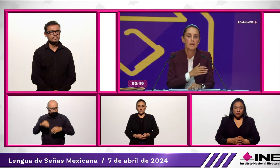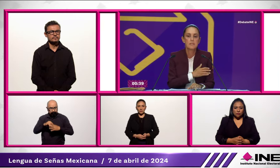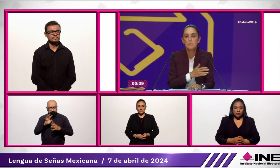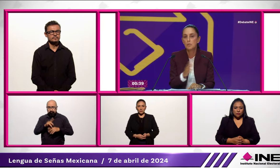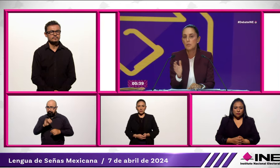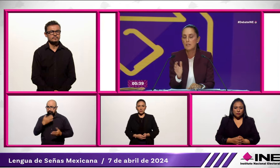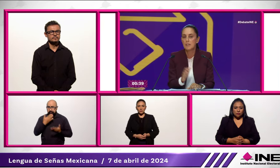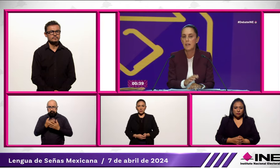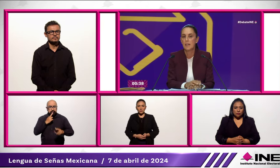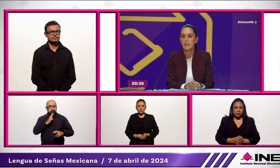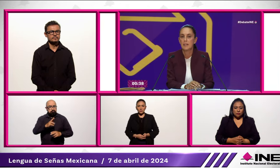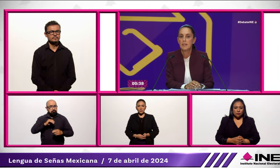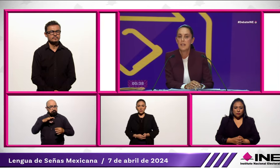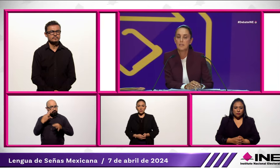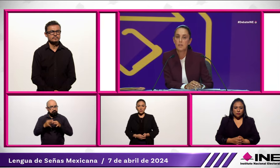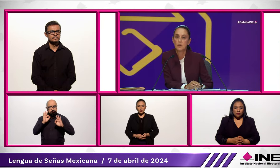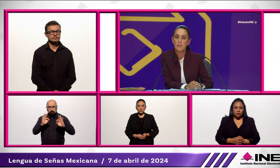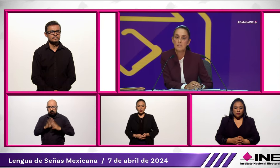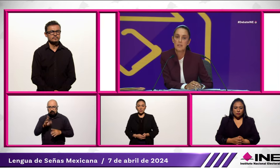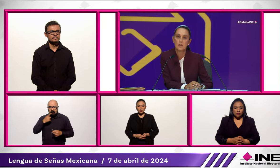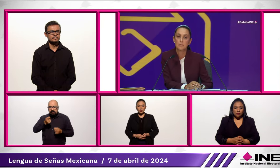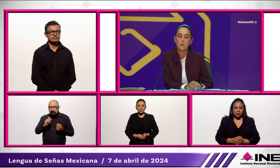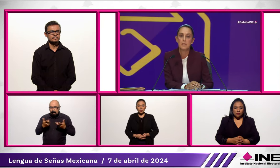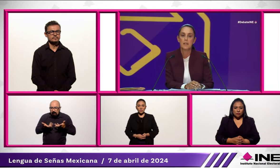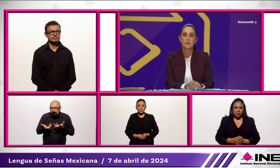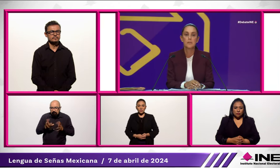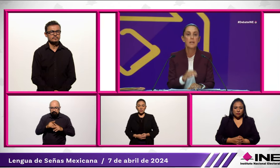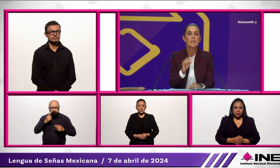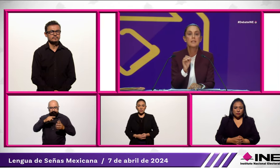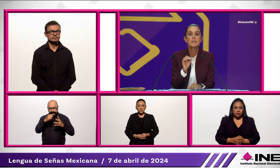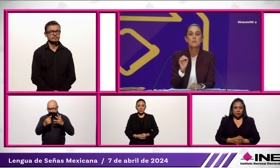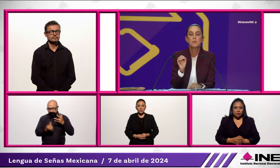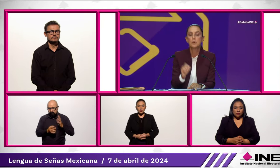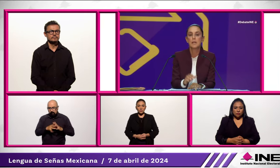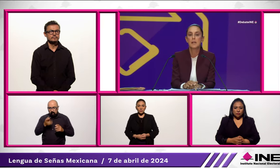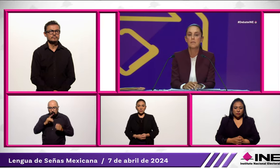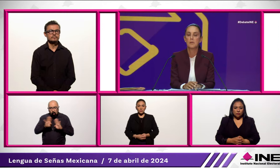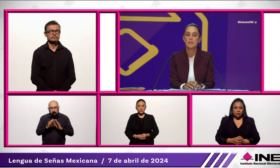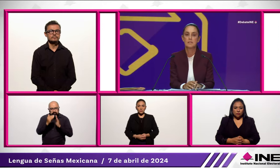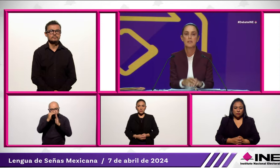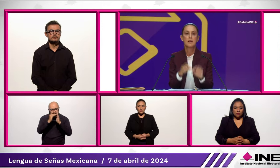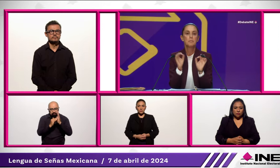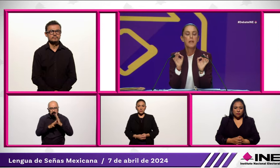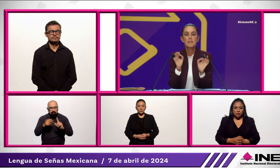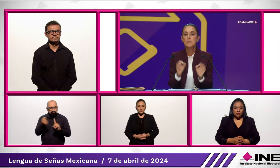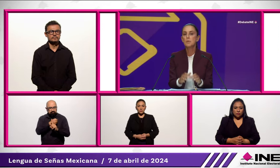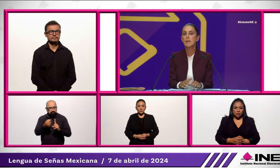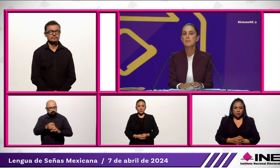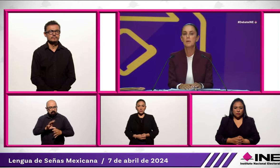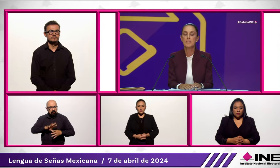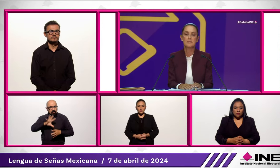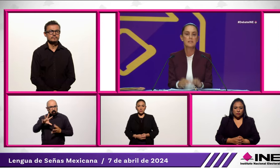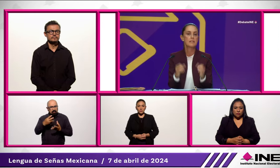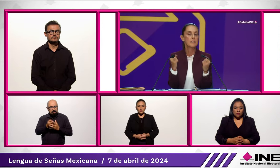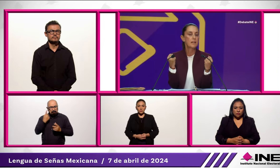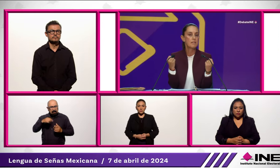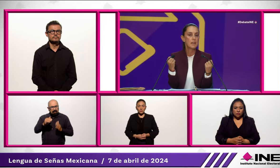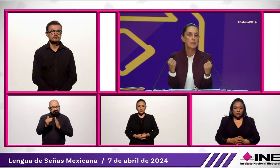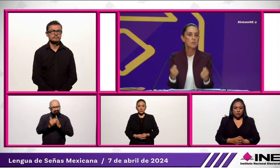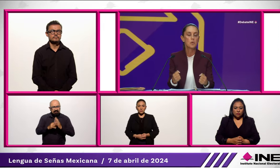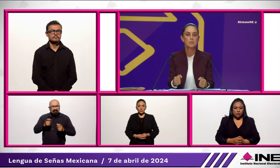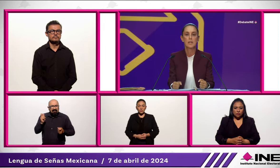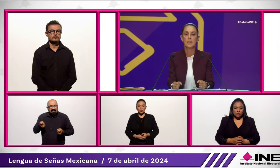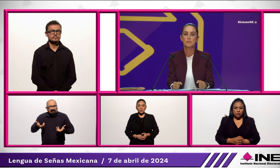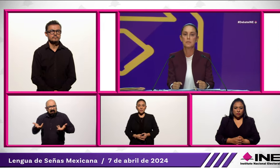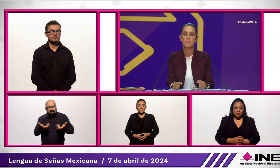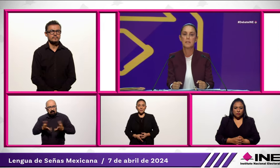resultados. Hicimos una serie de acciones que nos permitieron disminuir la violencia. Para disminuir las violencias tiene que